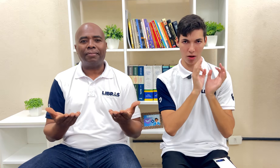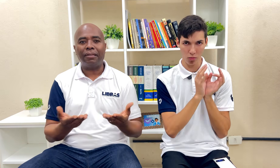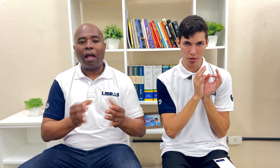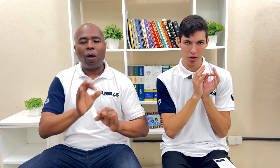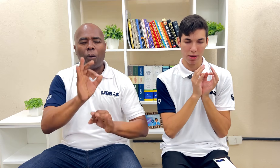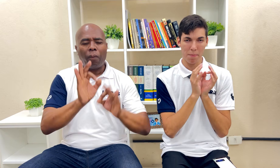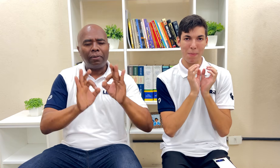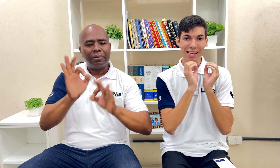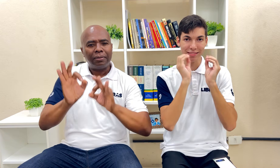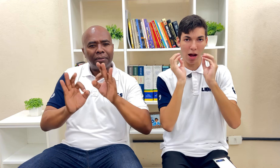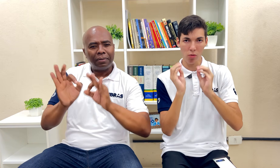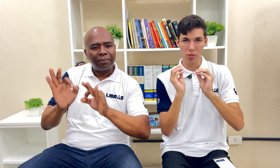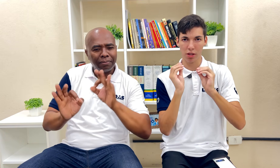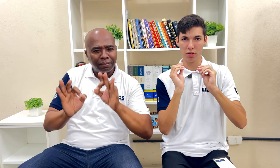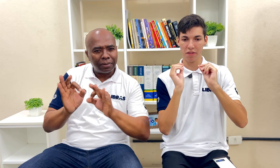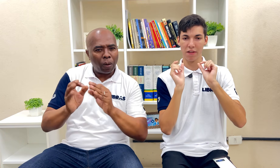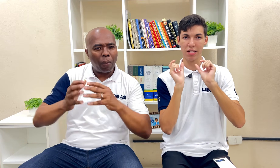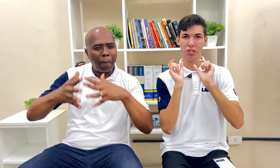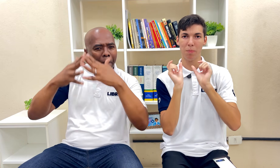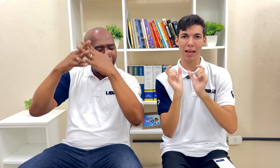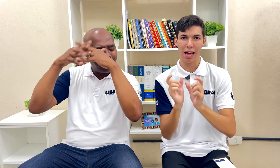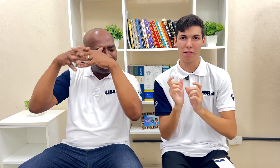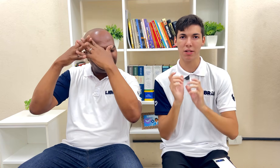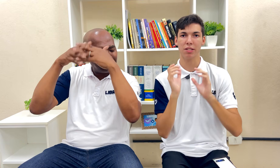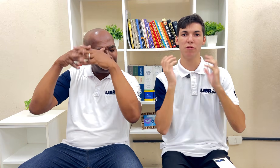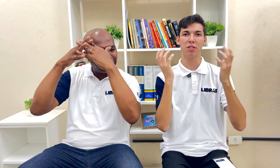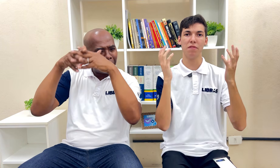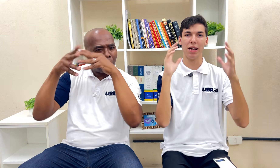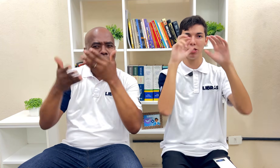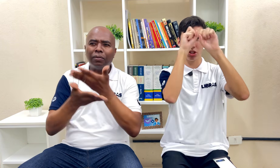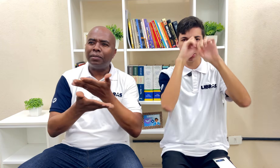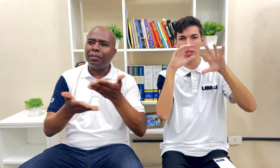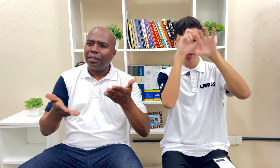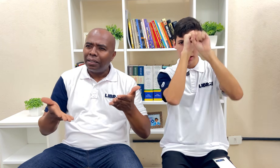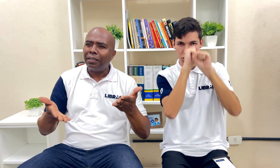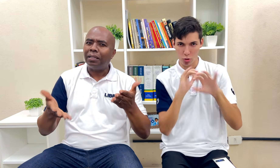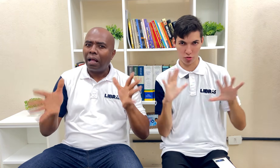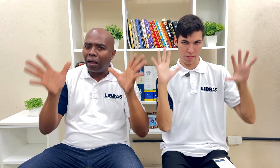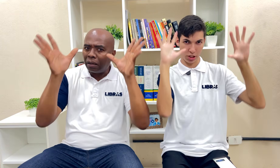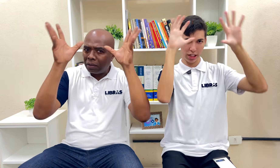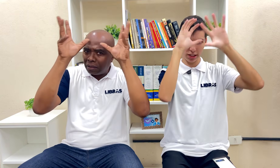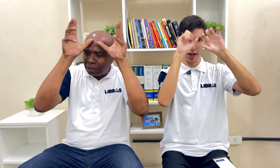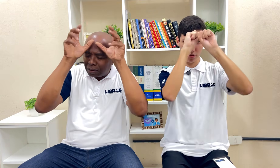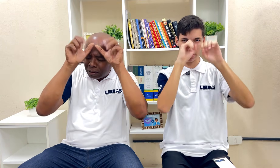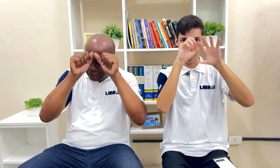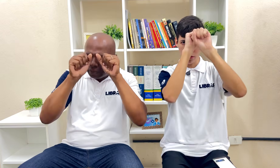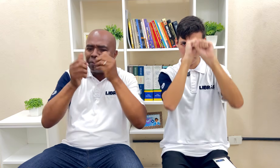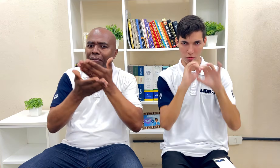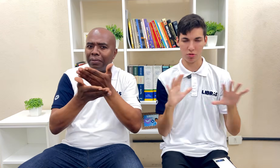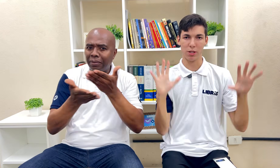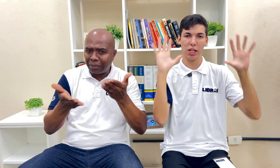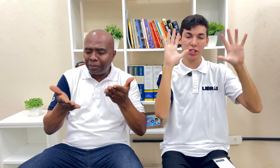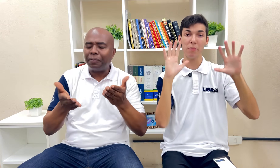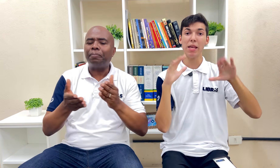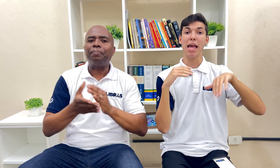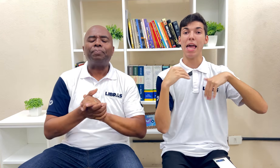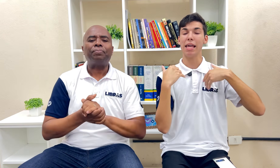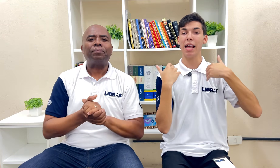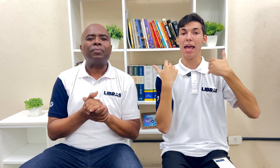organização mental que você faz de palavras, que você faz de construção imagética, tá? O sinal, construção imagética, ela